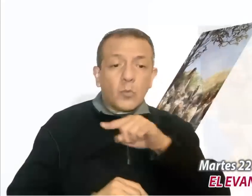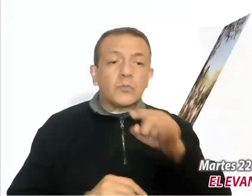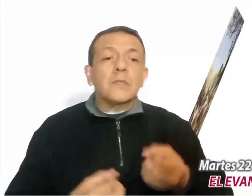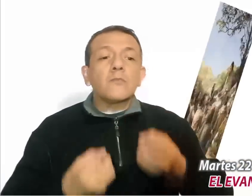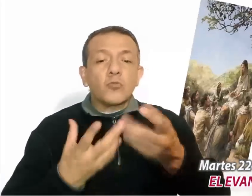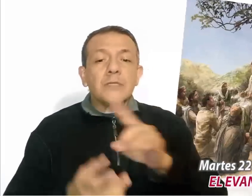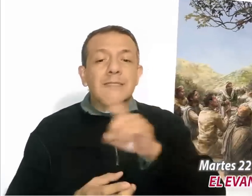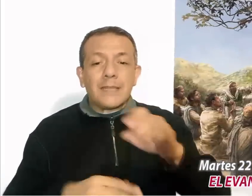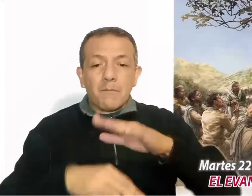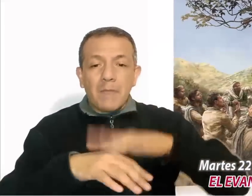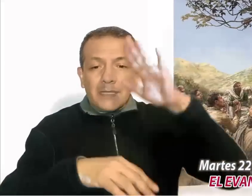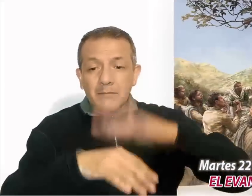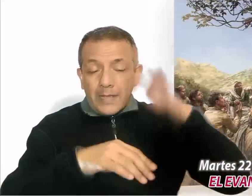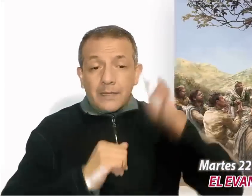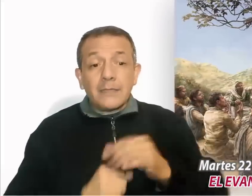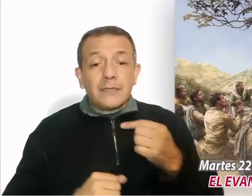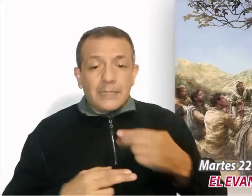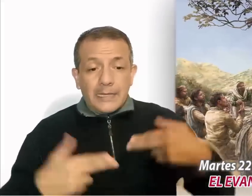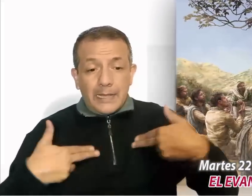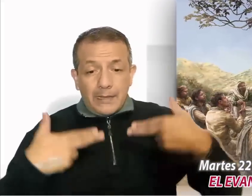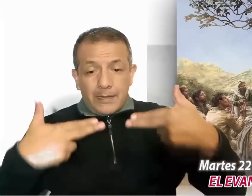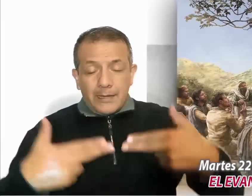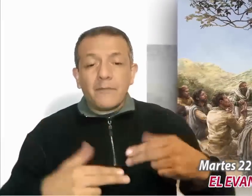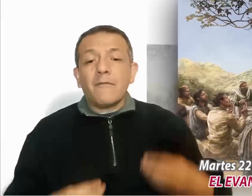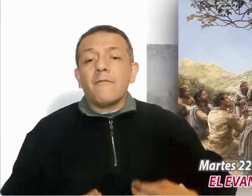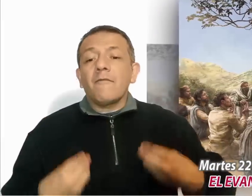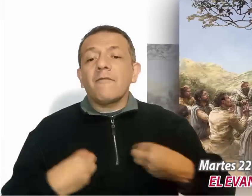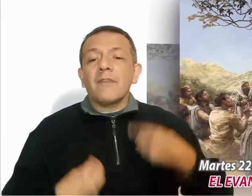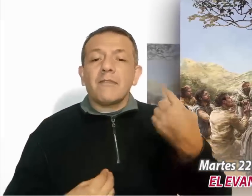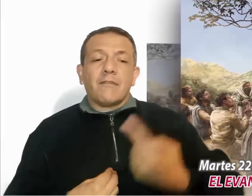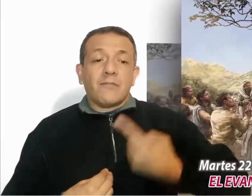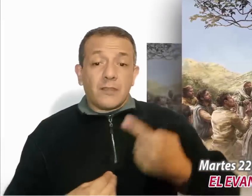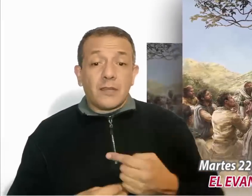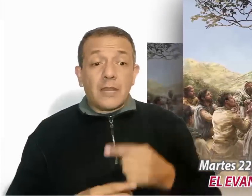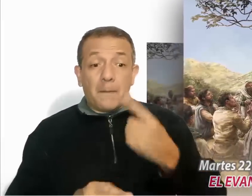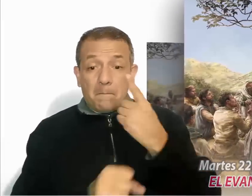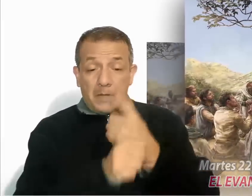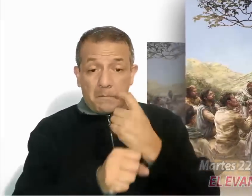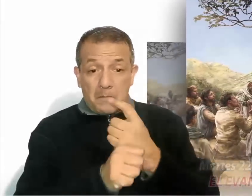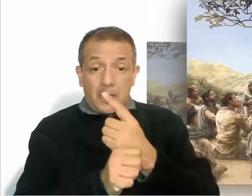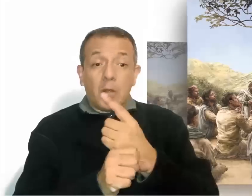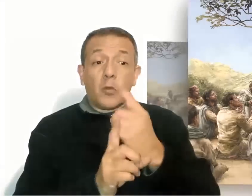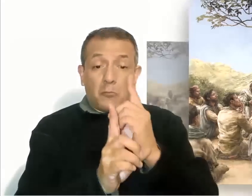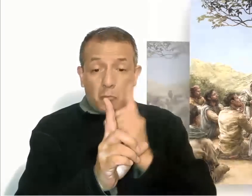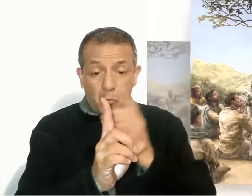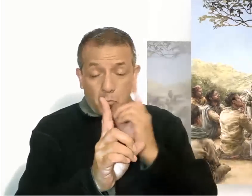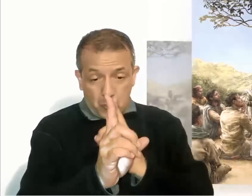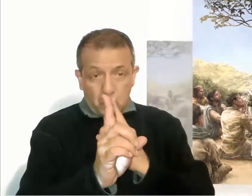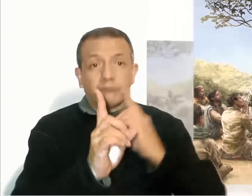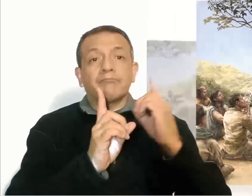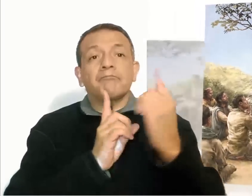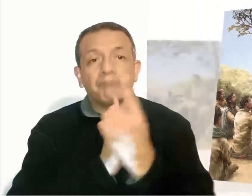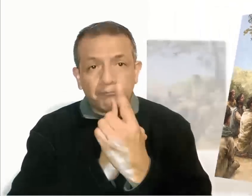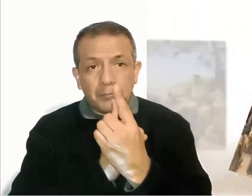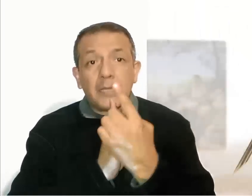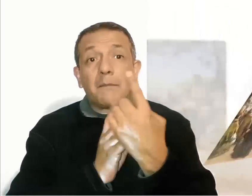recibirá 100 veces más y heredará la vida eterna. Y muchos primeros serán últimos, y